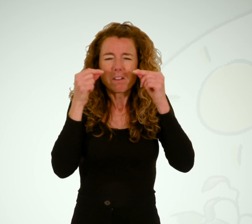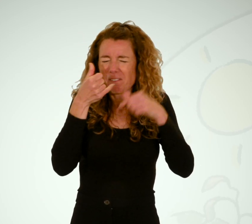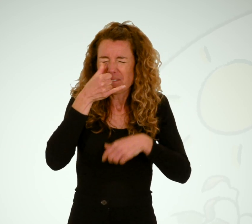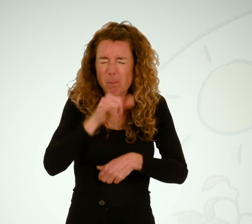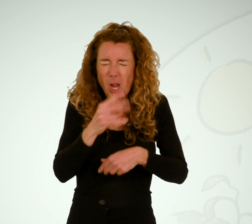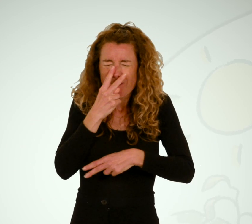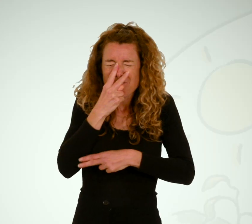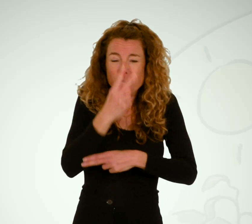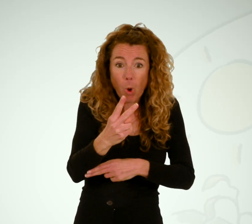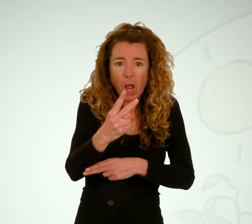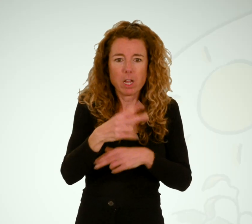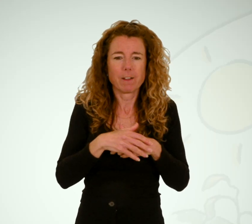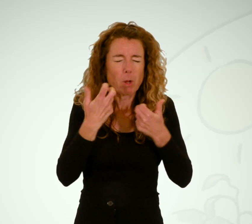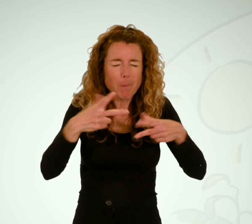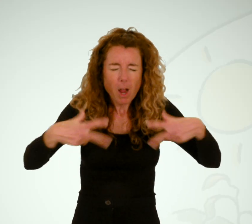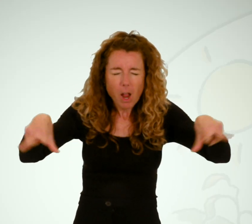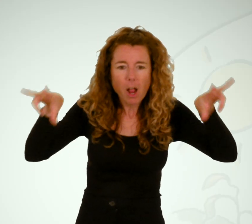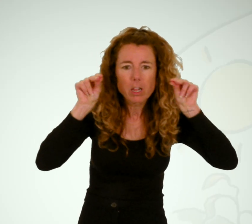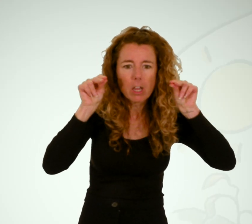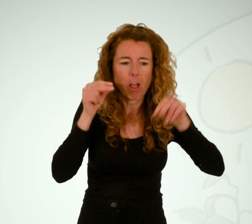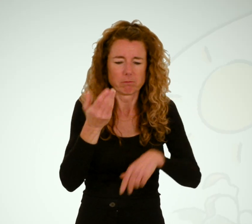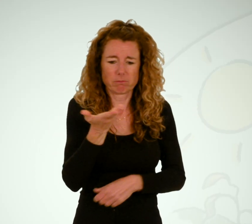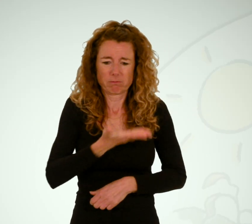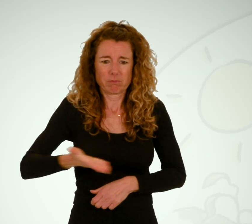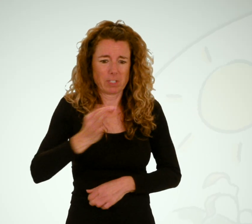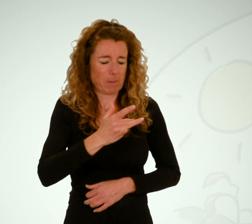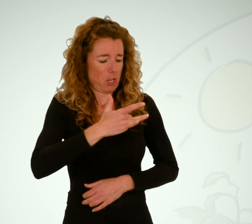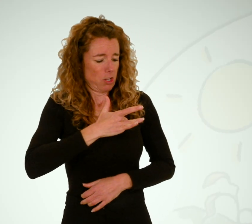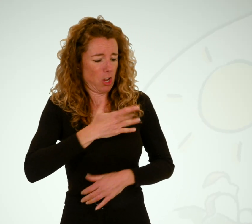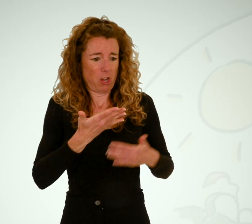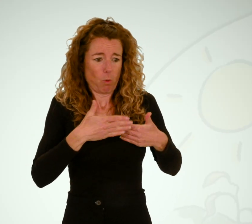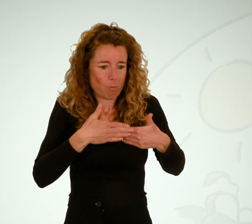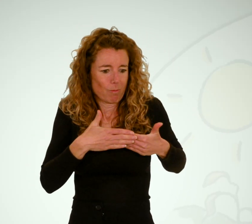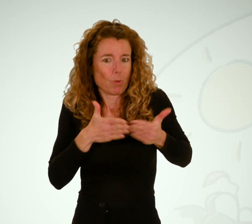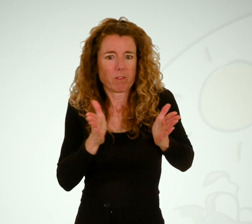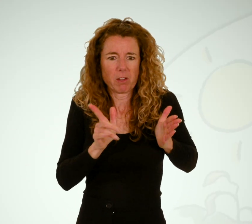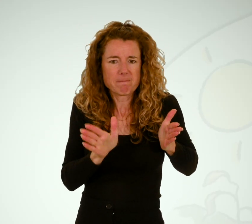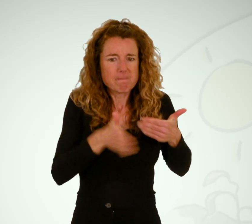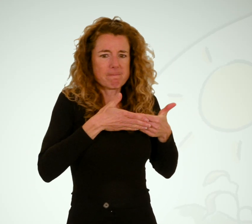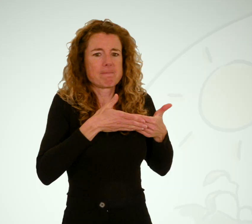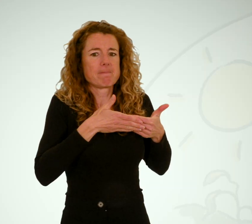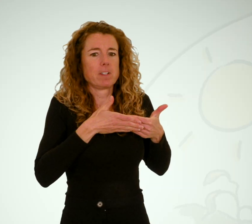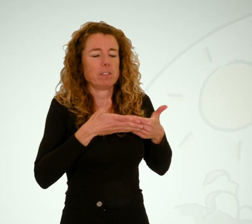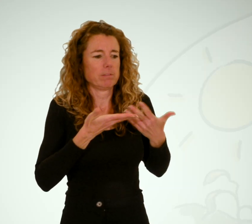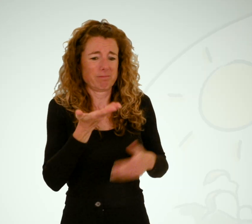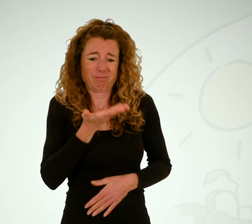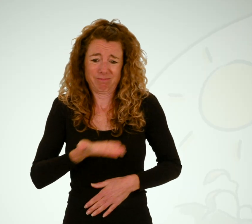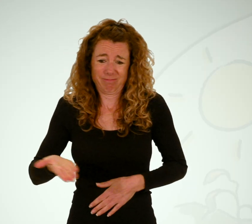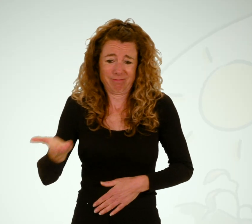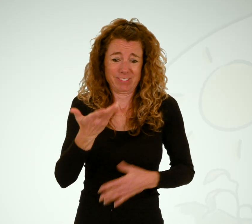Ils ne voulaient pas voir avec leurs yeux, entendre avec leurs oreilles, comprendre avec leur cœur. Ils ne voulaient pas changer leur vie, alors je n'ai pas